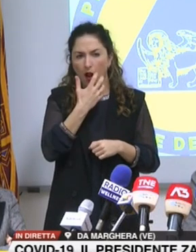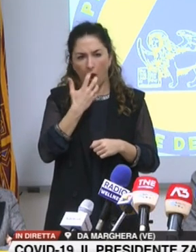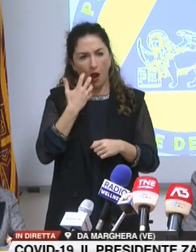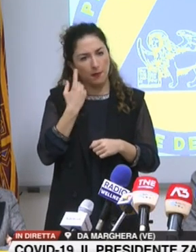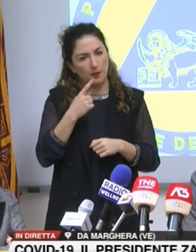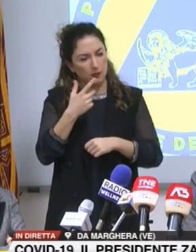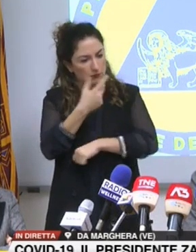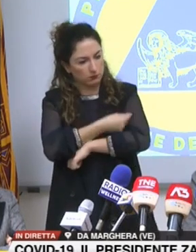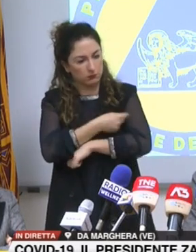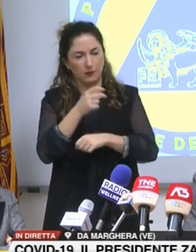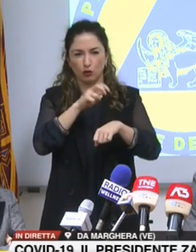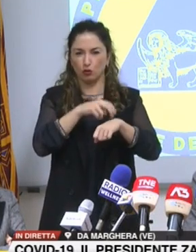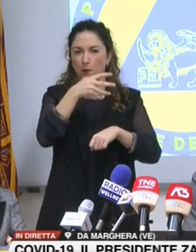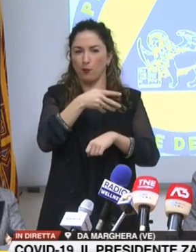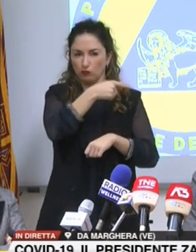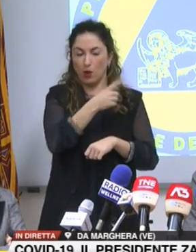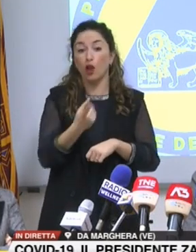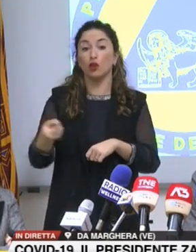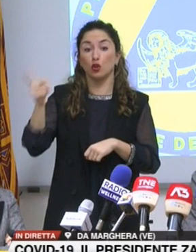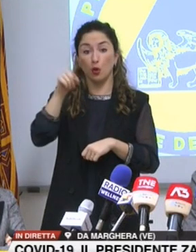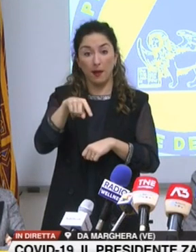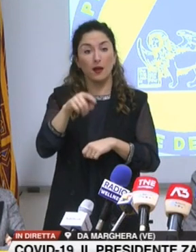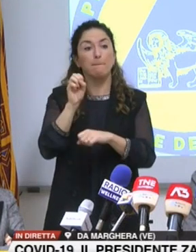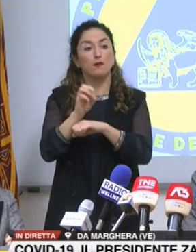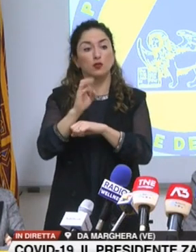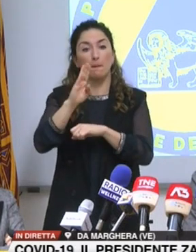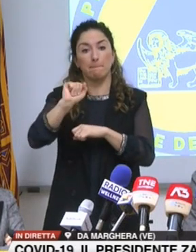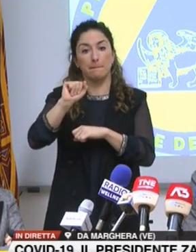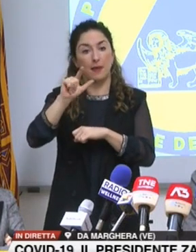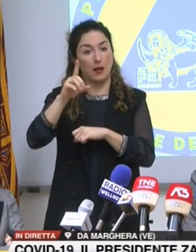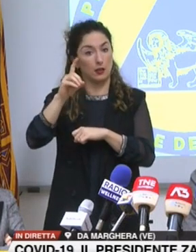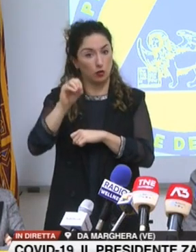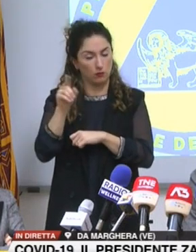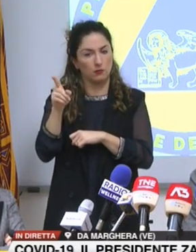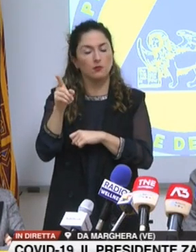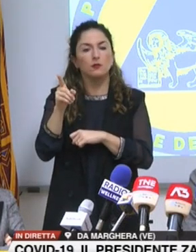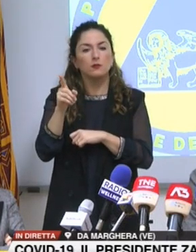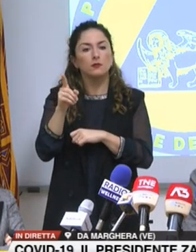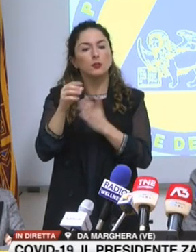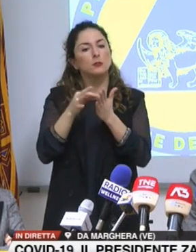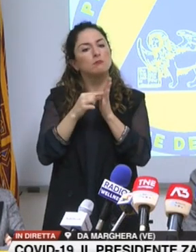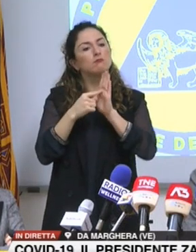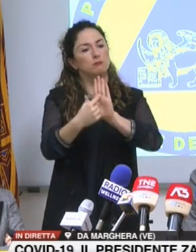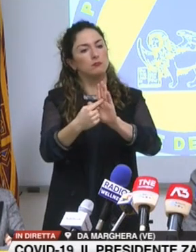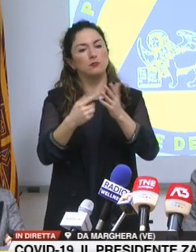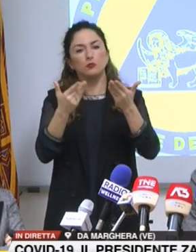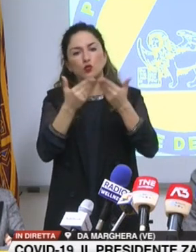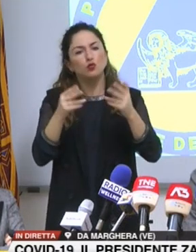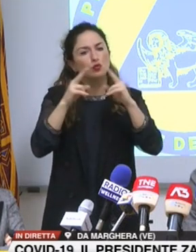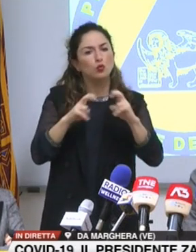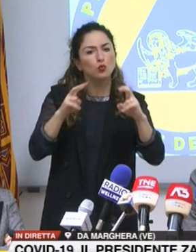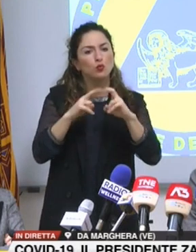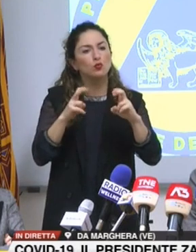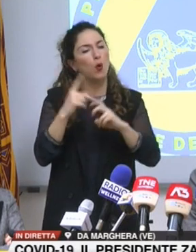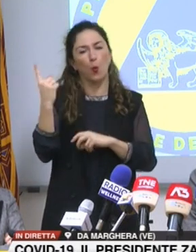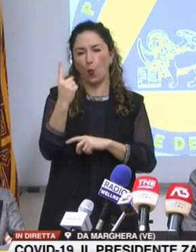tema dei vaccini del dottor Mongillo, domani ci sarà il professor Baldo. Il professor Baldo porterà uno studio che è unico nel suo genere,